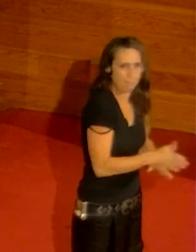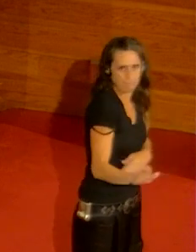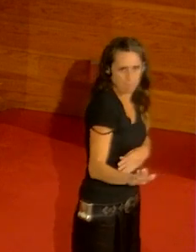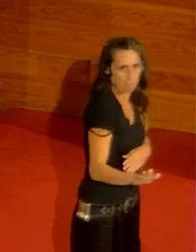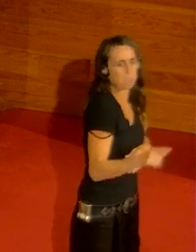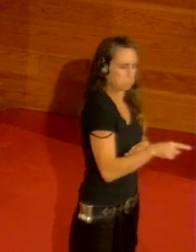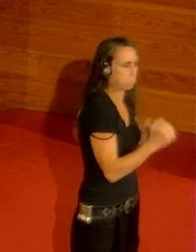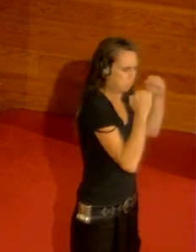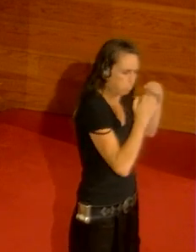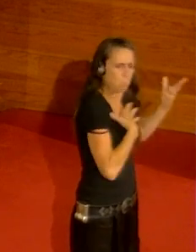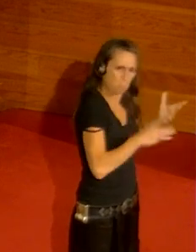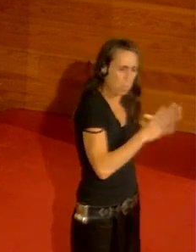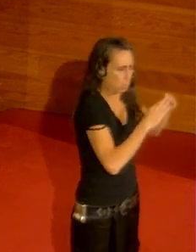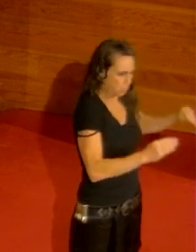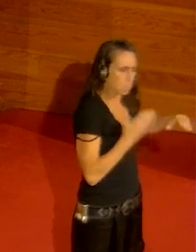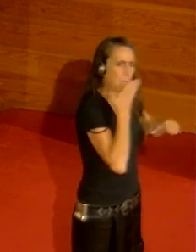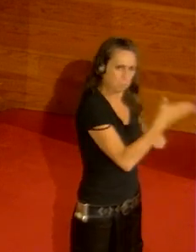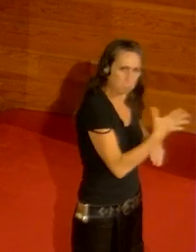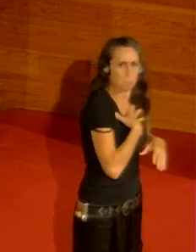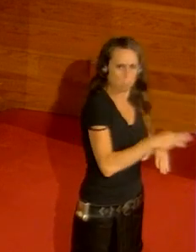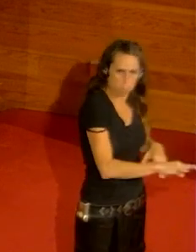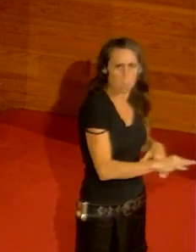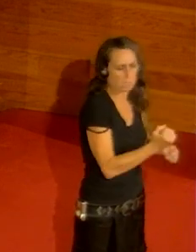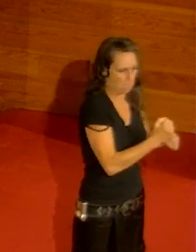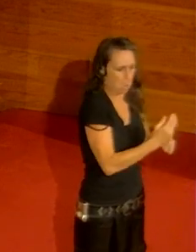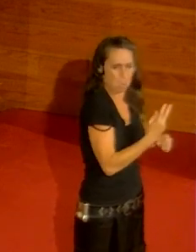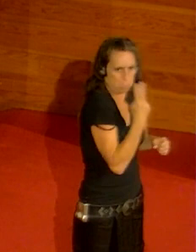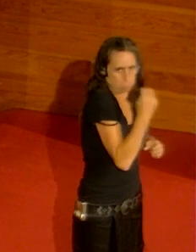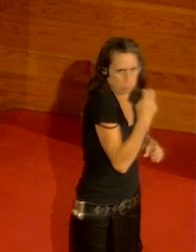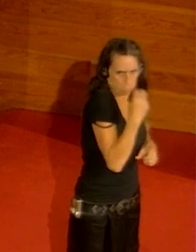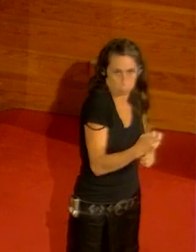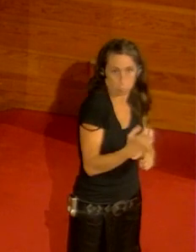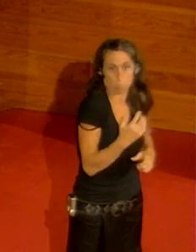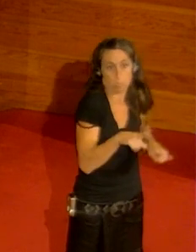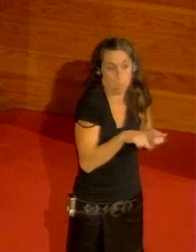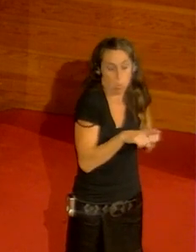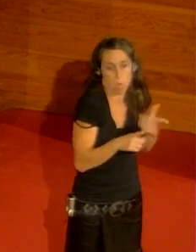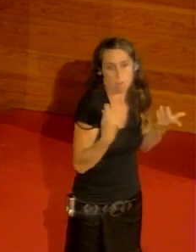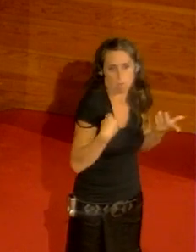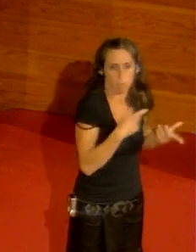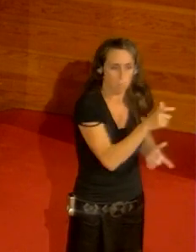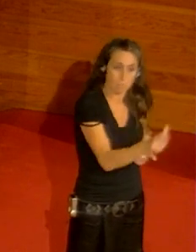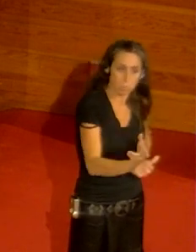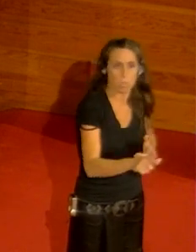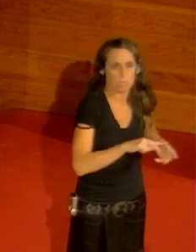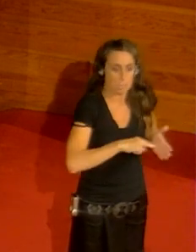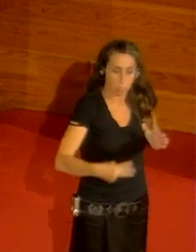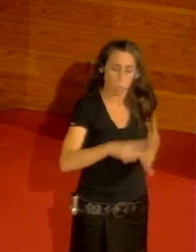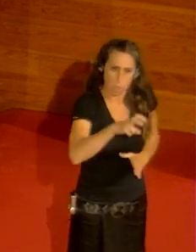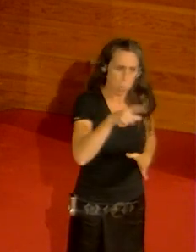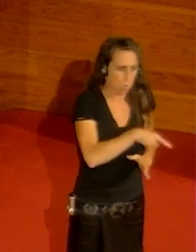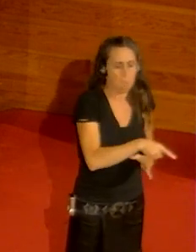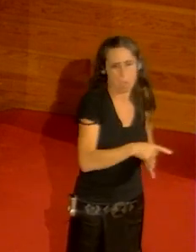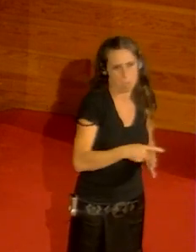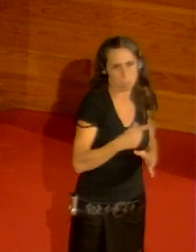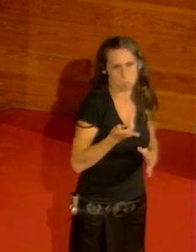consiguen trabajo y de hecho este sector de la alta tecnología que mencionabas como es la aspiración de muchos jóvenes porque sé porque está bien